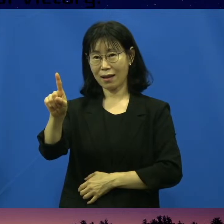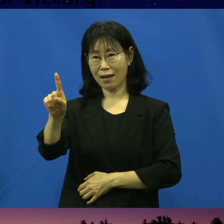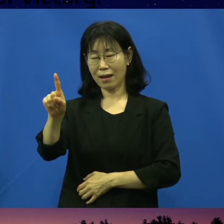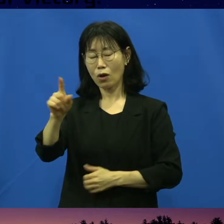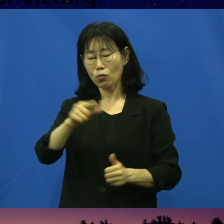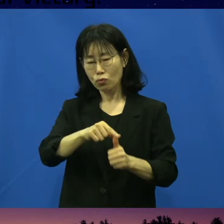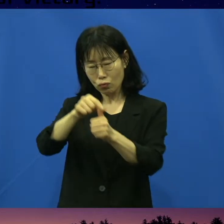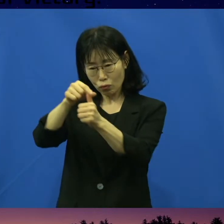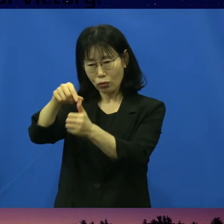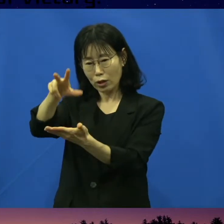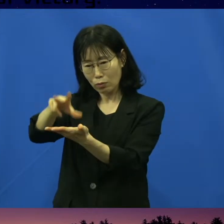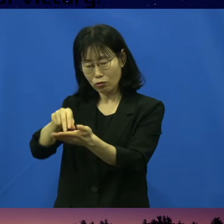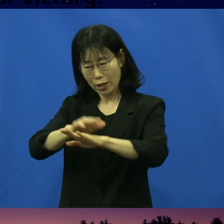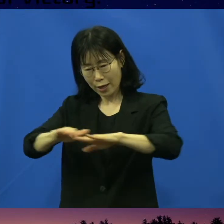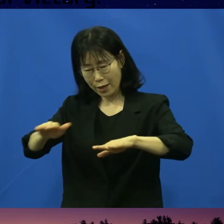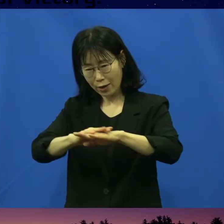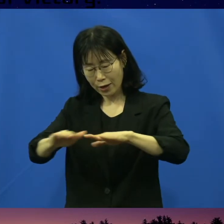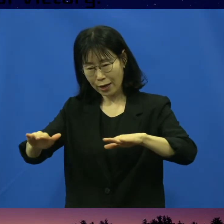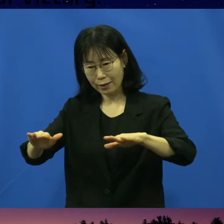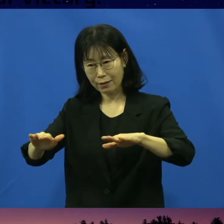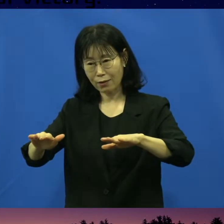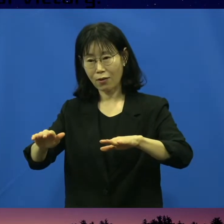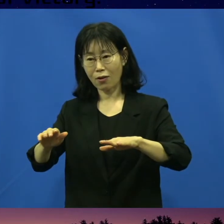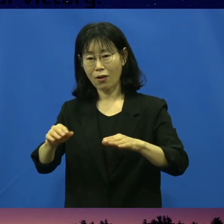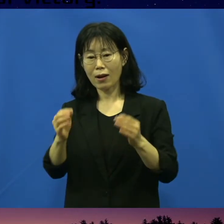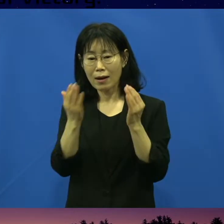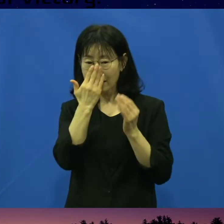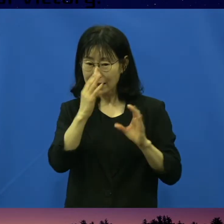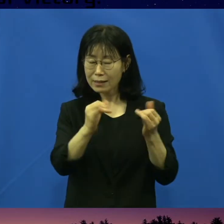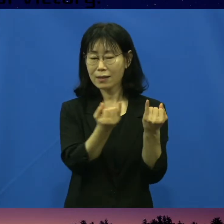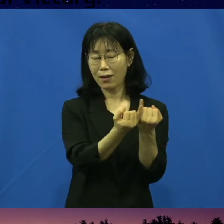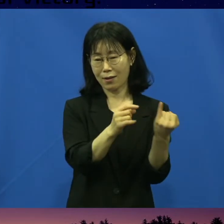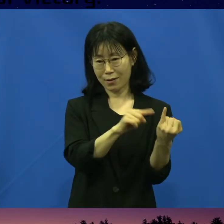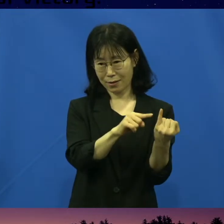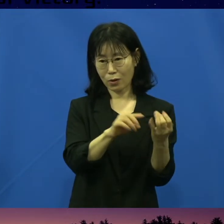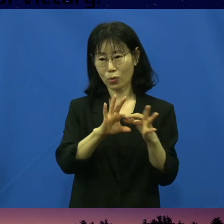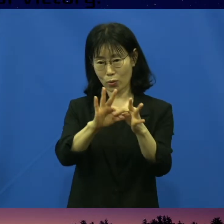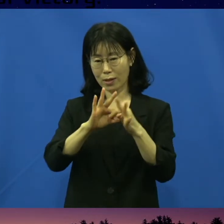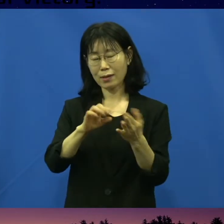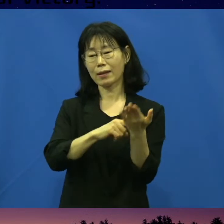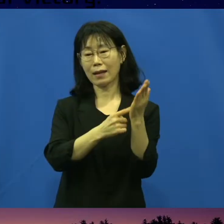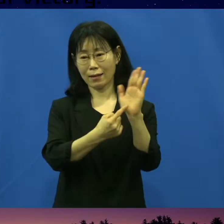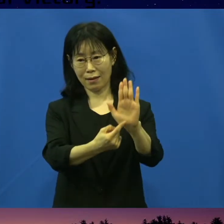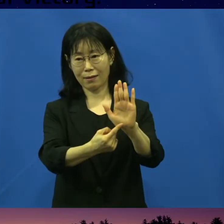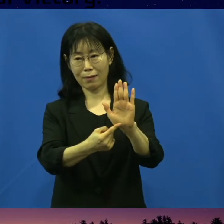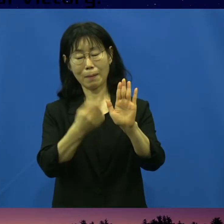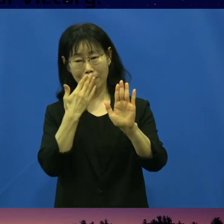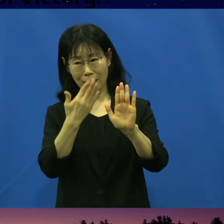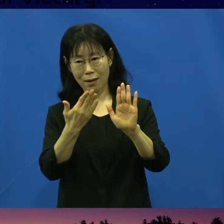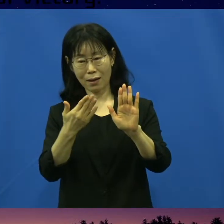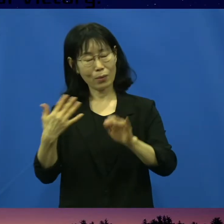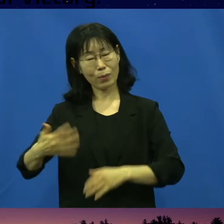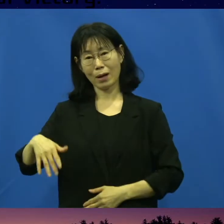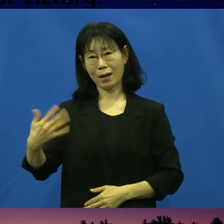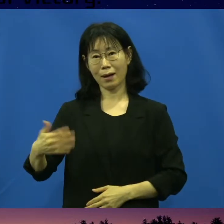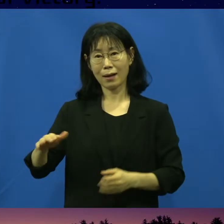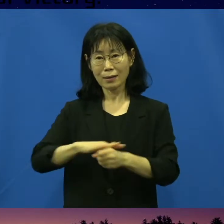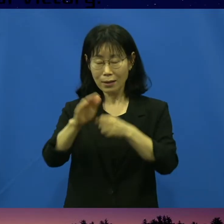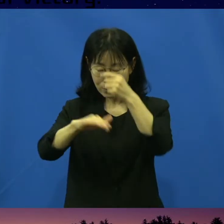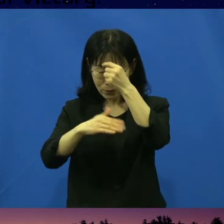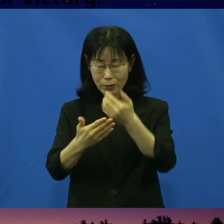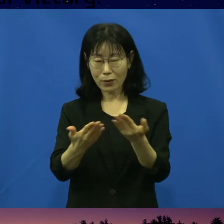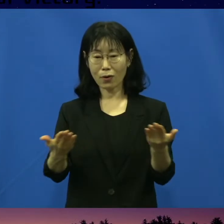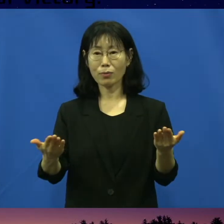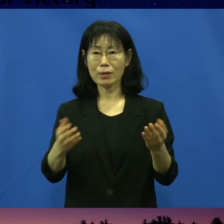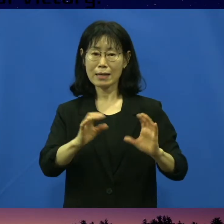문제를 해결해주는 역사가 일어나는 것을 오늘 우리에게 보여주고 있습니다. 얼마나 대단하네요. 사랑하는 성도 여러분, 세상에